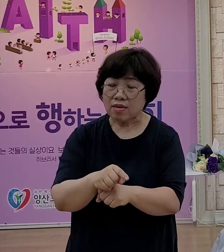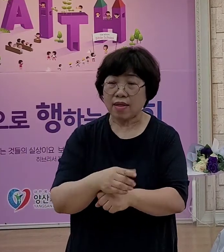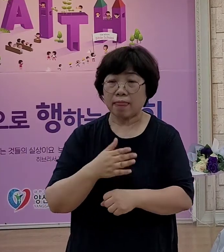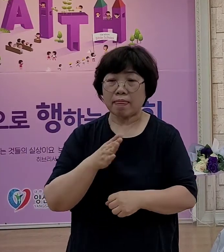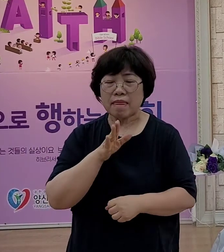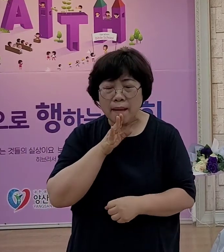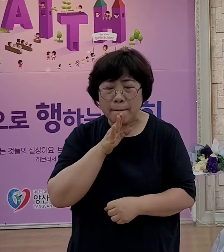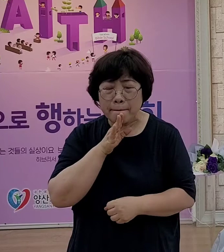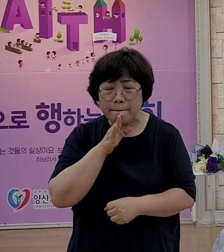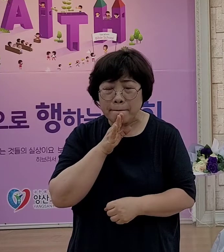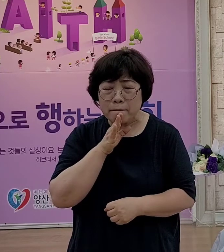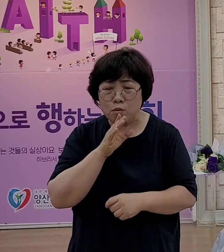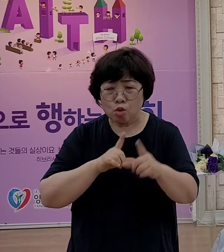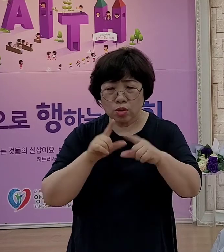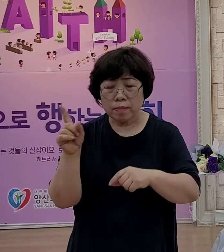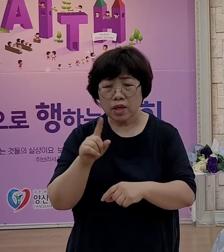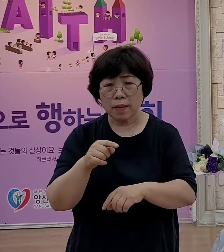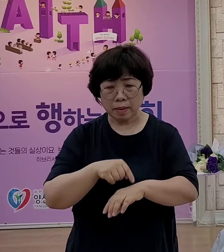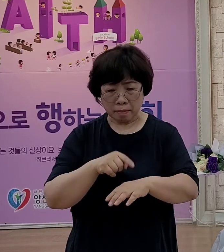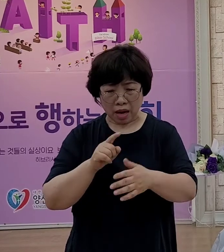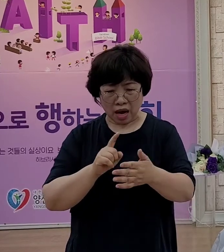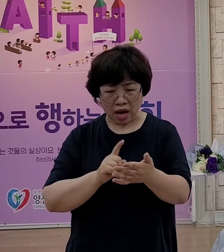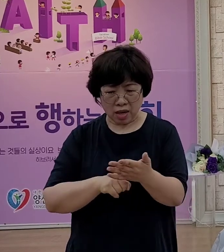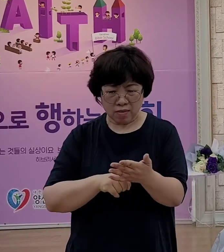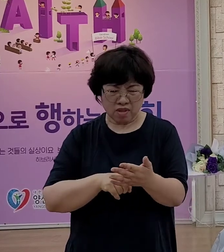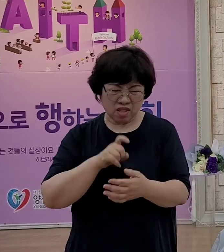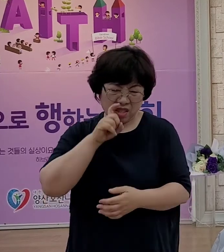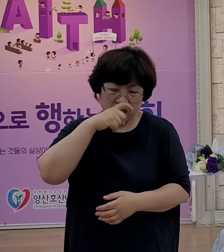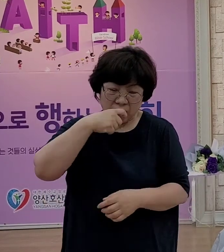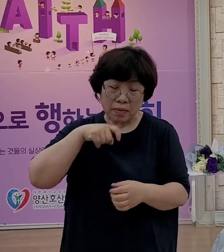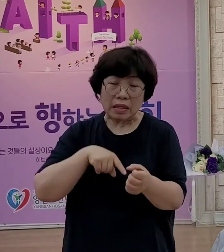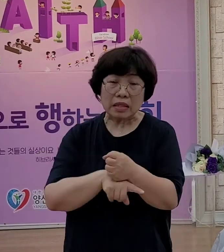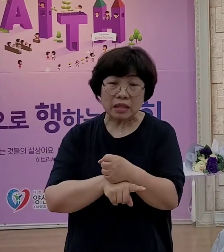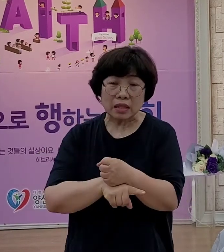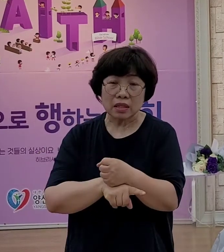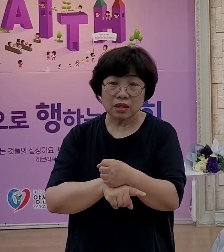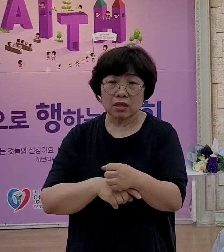실상은 무슨 말이에요? 그 마음이 더럽다.